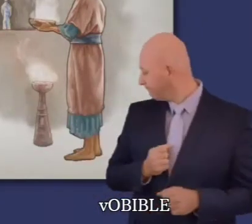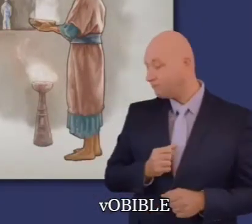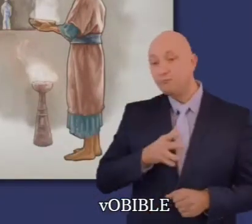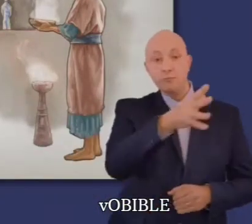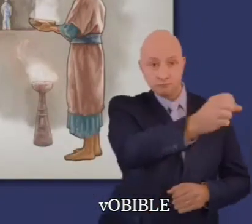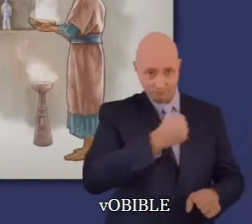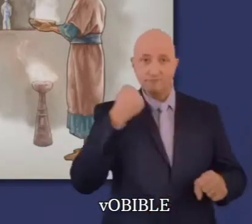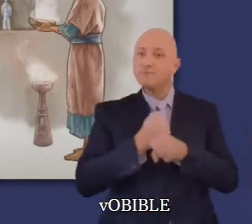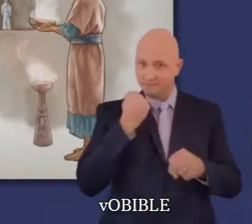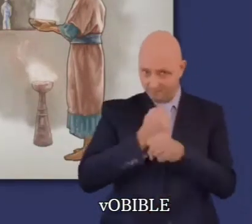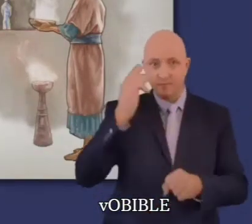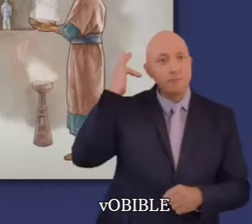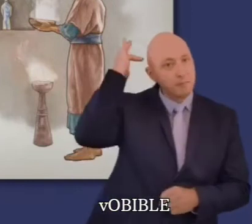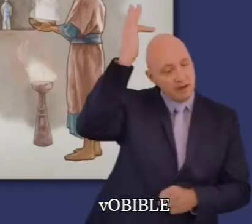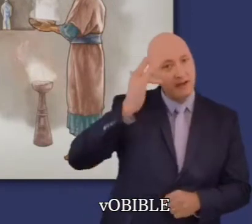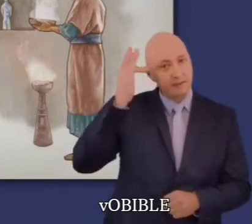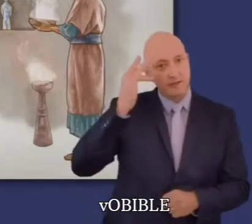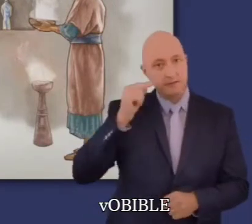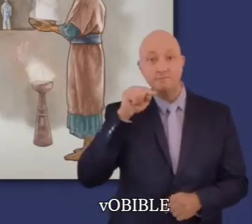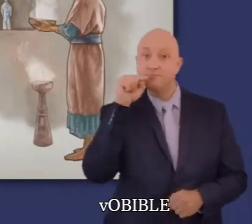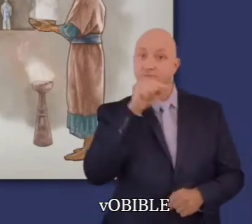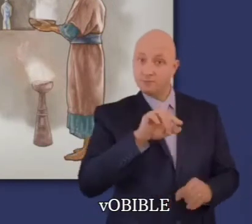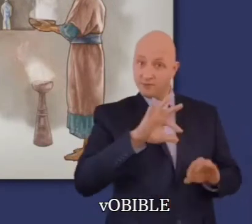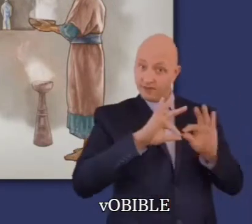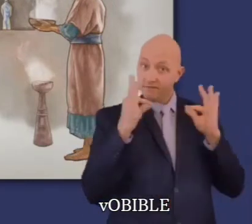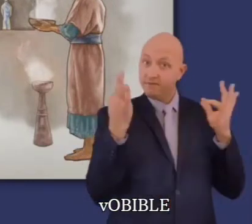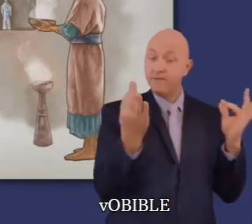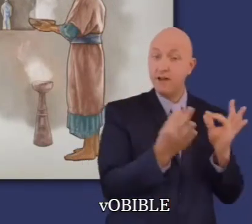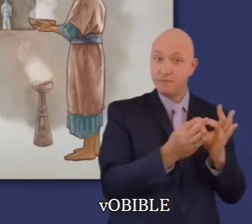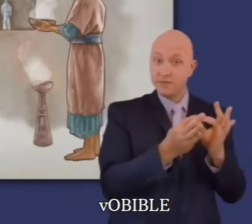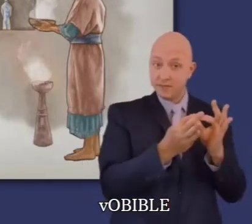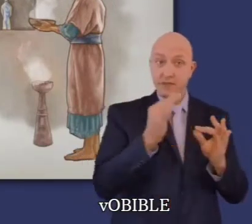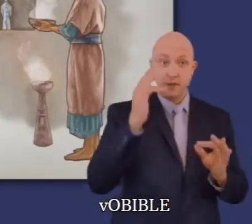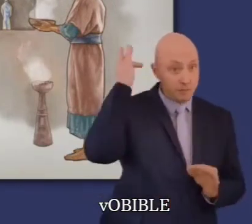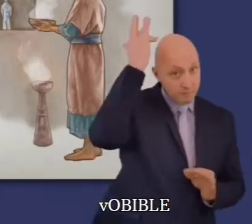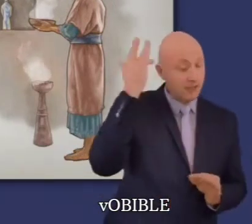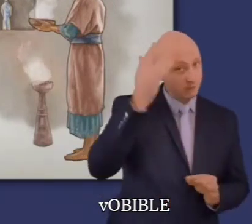Samson agit pour sauver Israël des mains des Philistins.